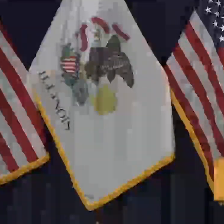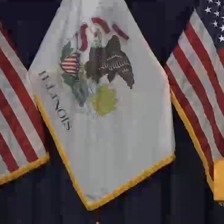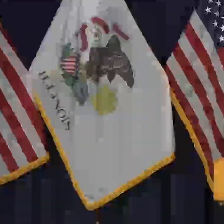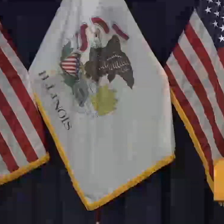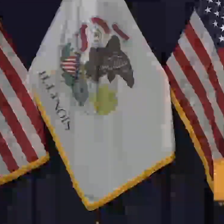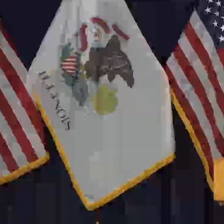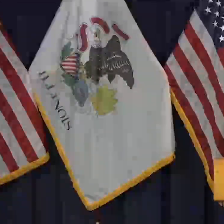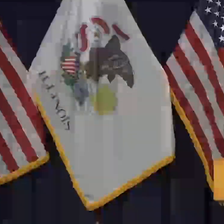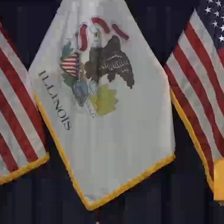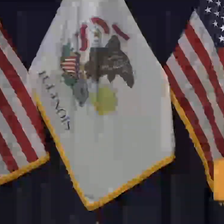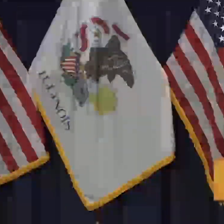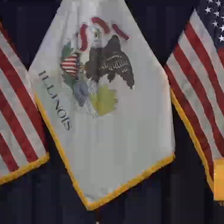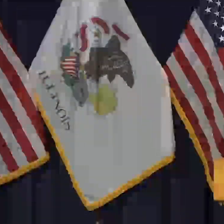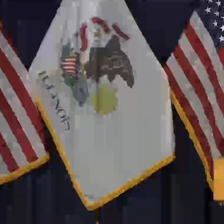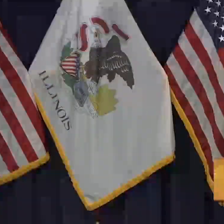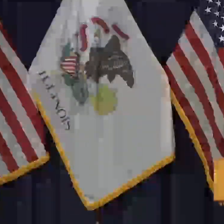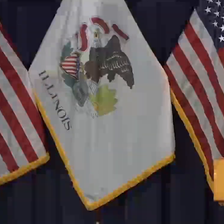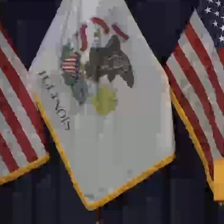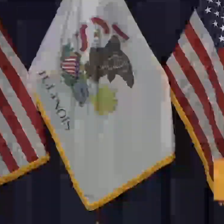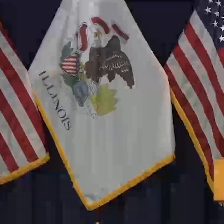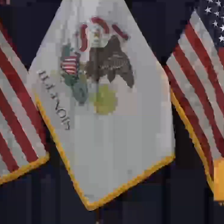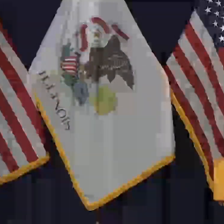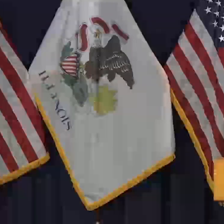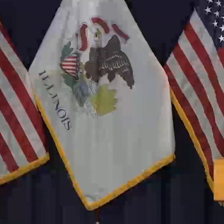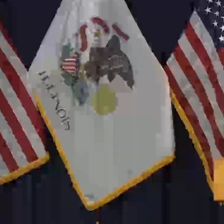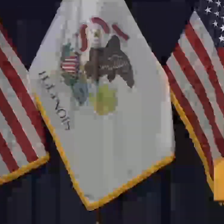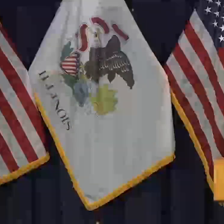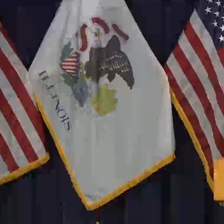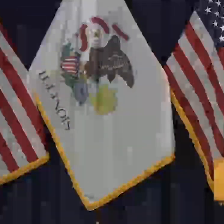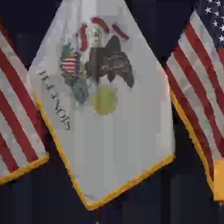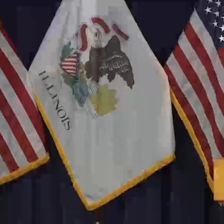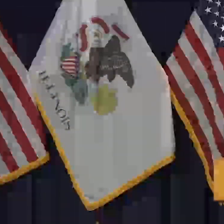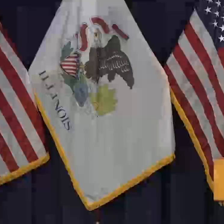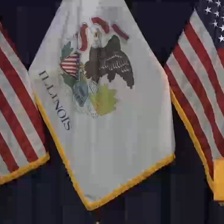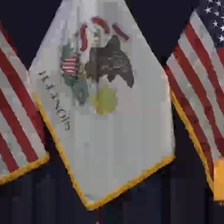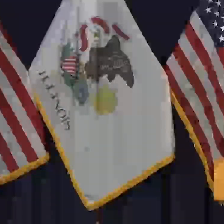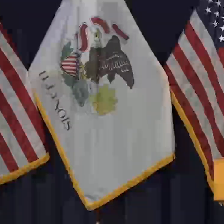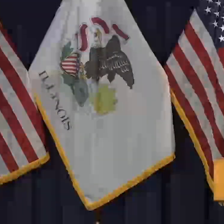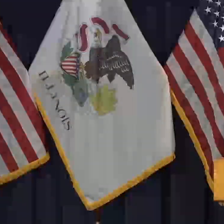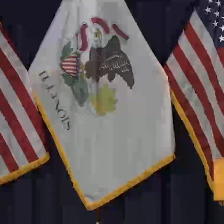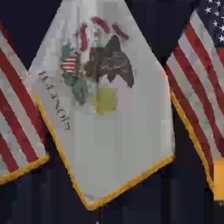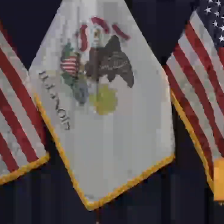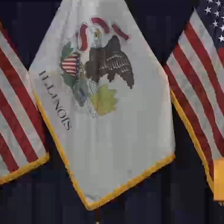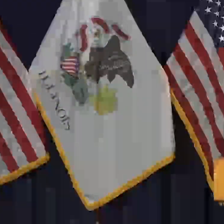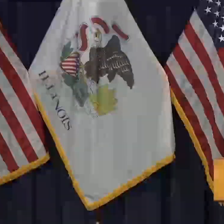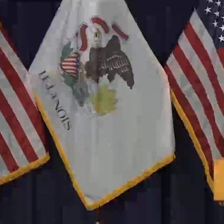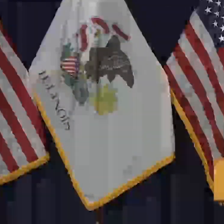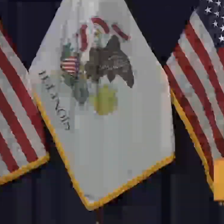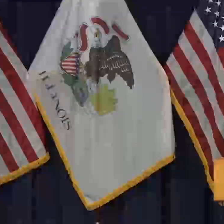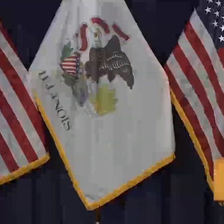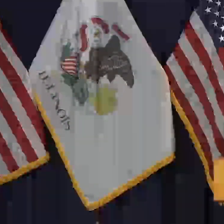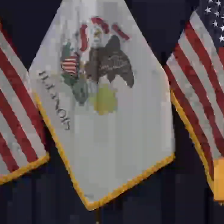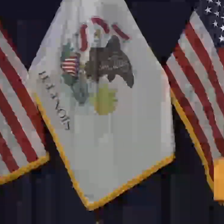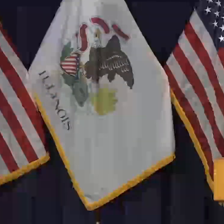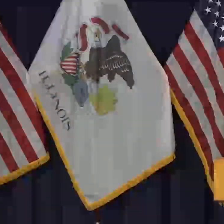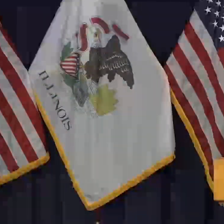un grupo de datos que están trabajando en formas de mejorar la colección de datos para